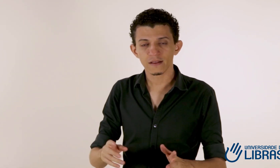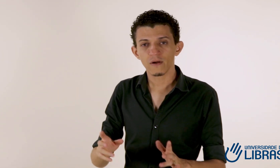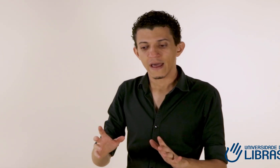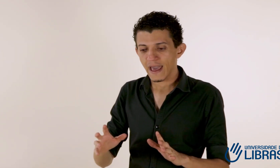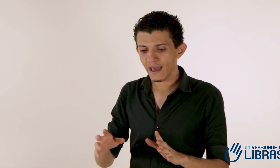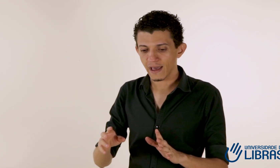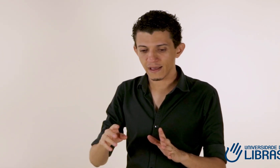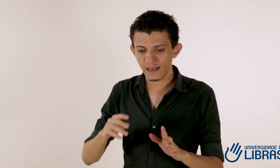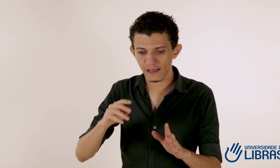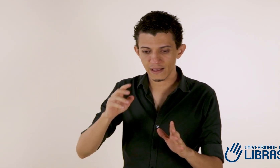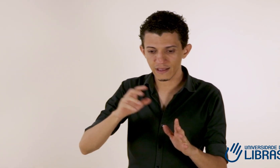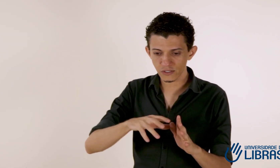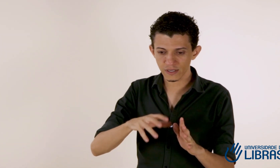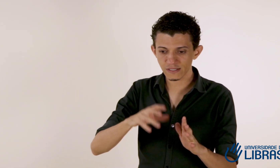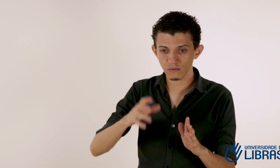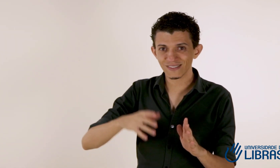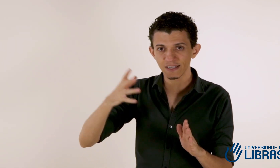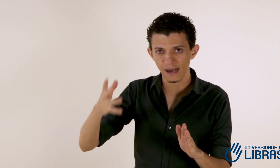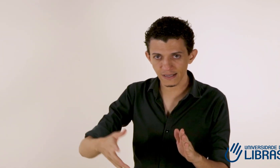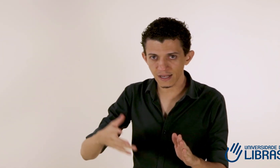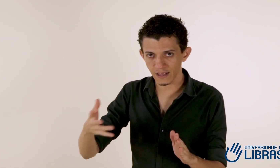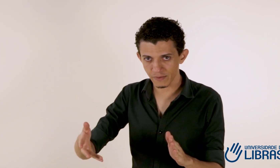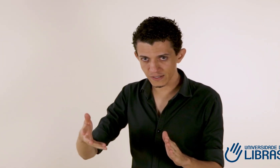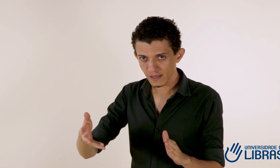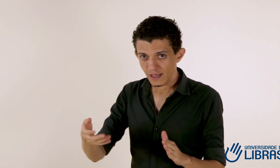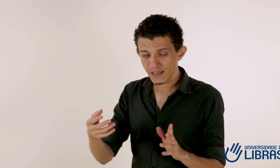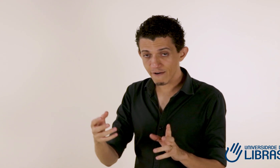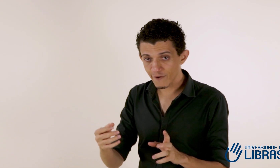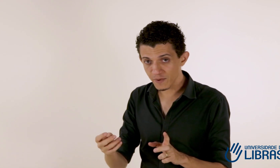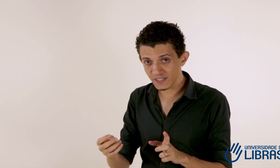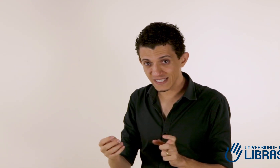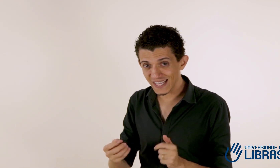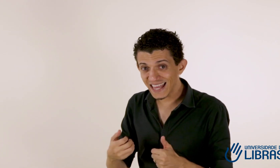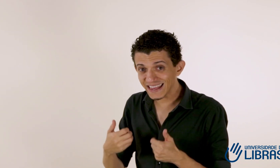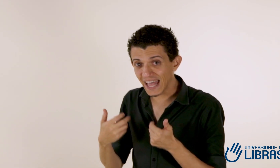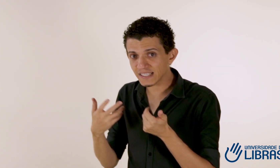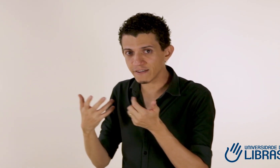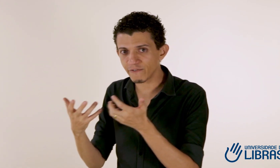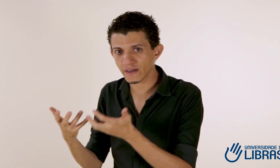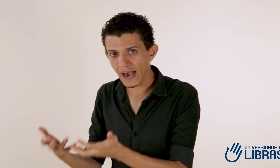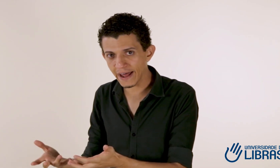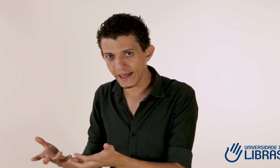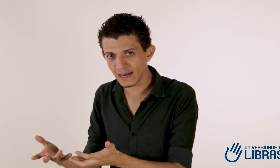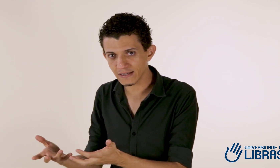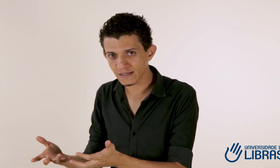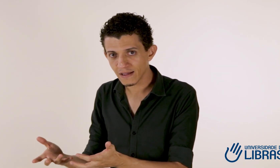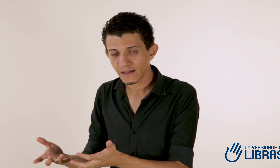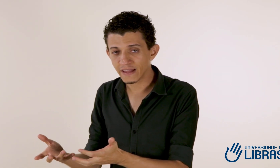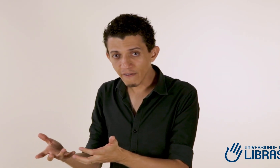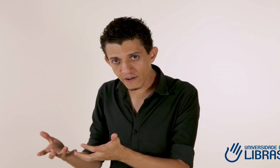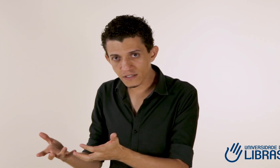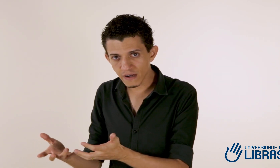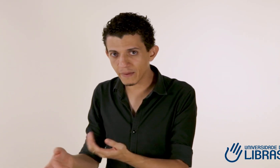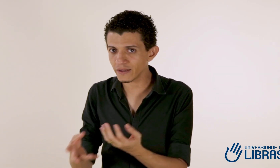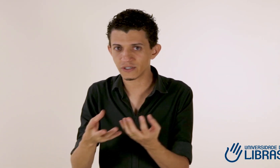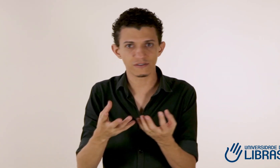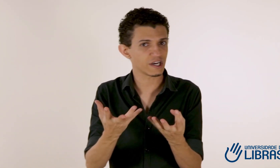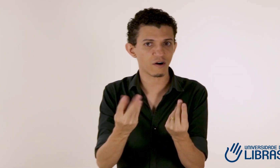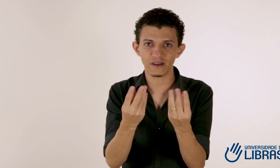Então, isso aqui são os sinais da Libras e a forma de se intensificar eles, definitivamente, geralmente